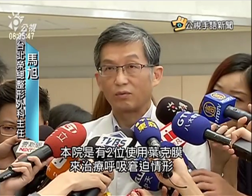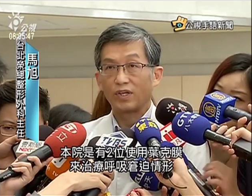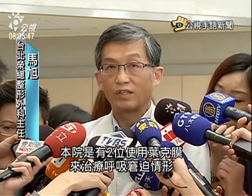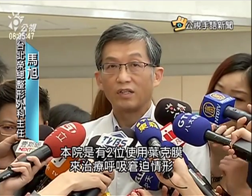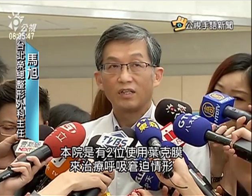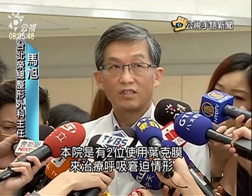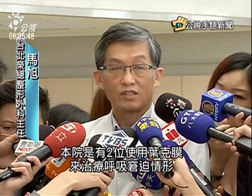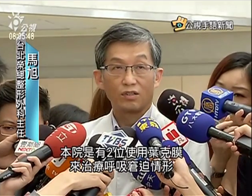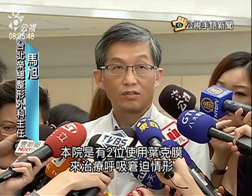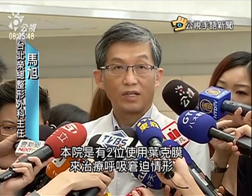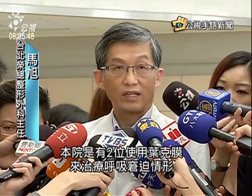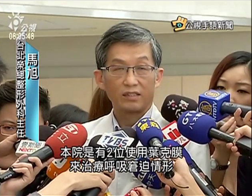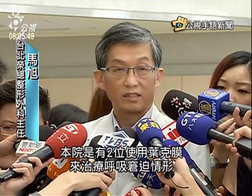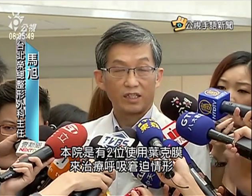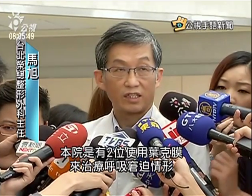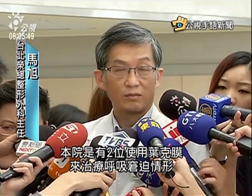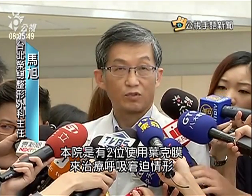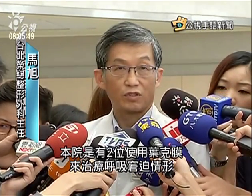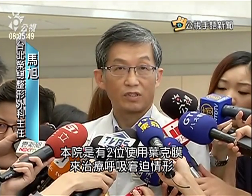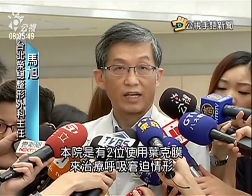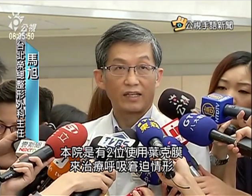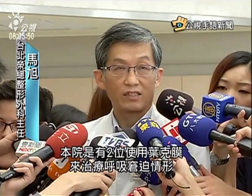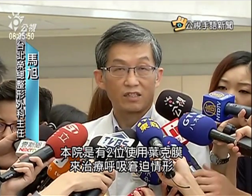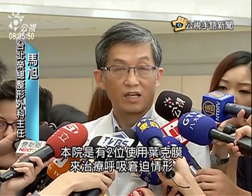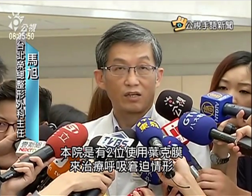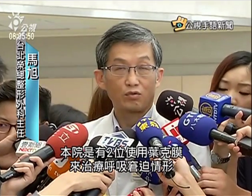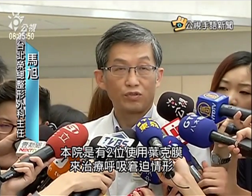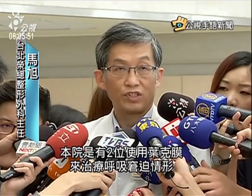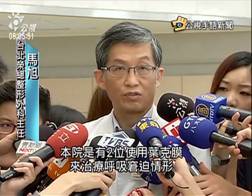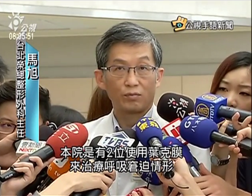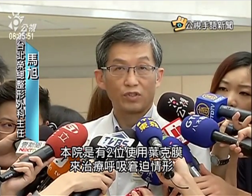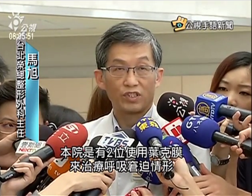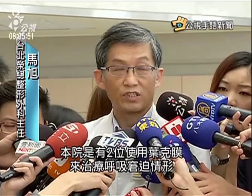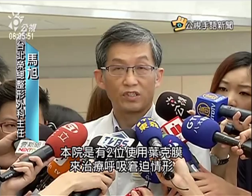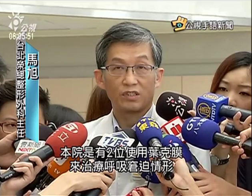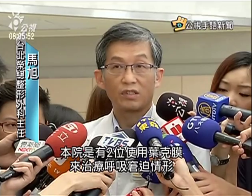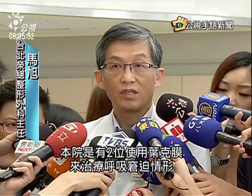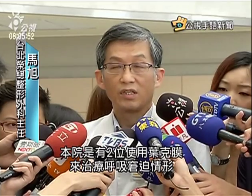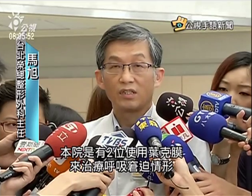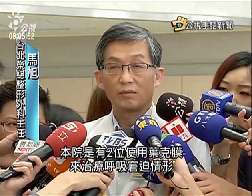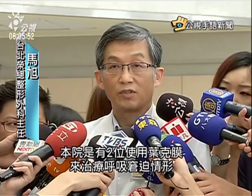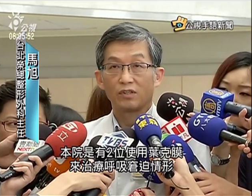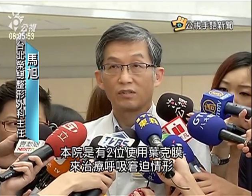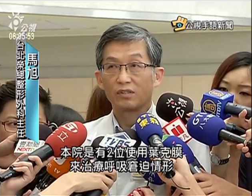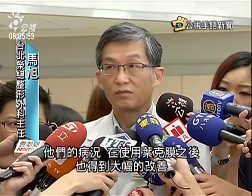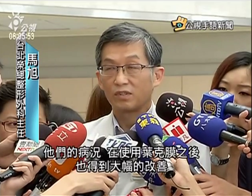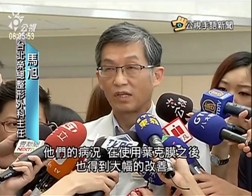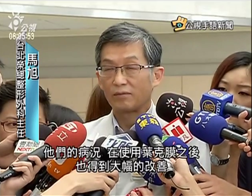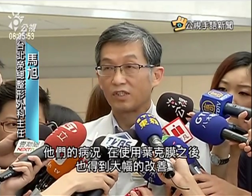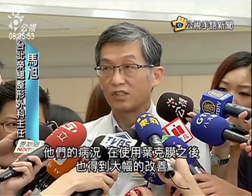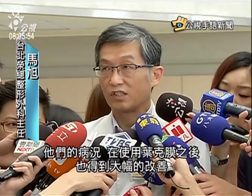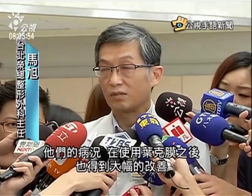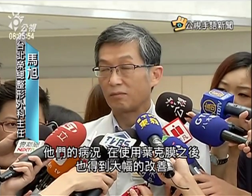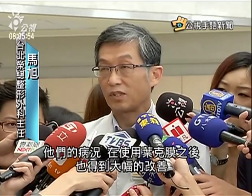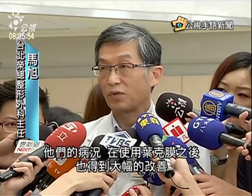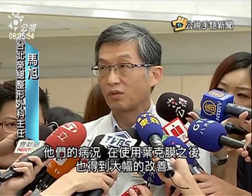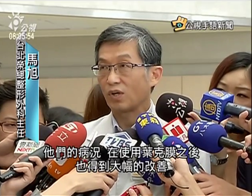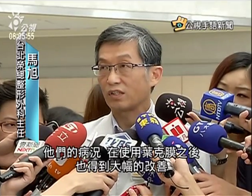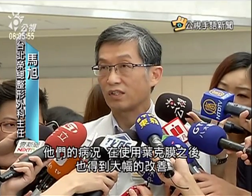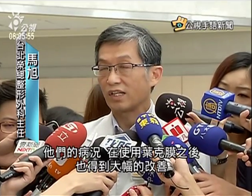2位使用叶克膜来治疗呼吸窘迫的情形，那么他们的病况呢，在